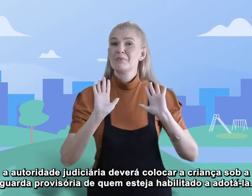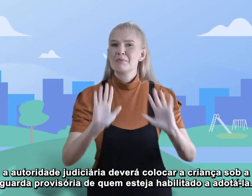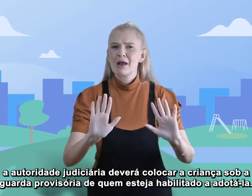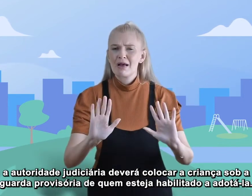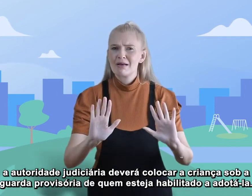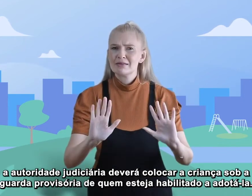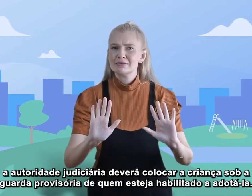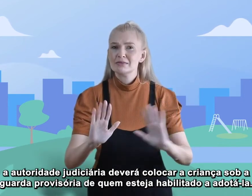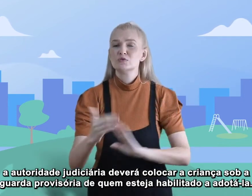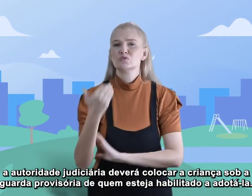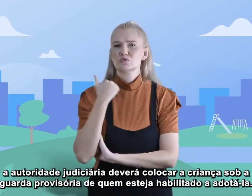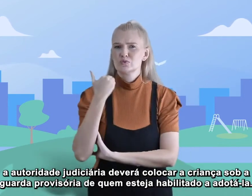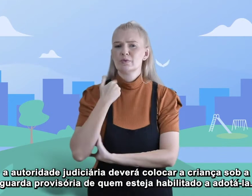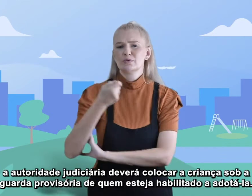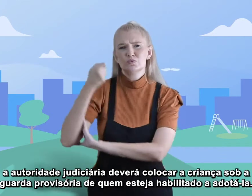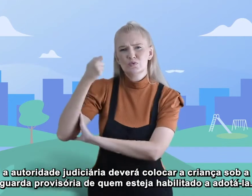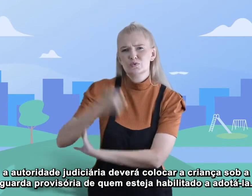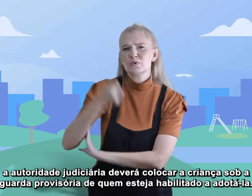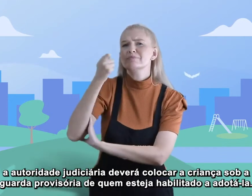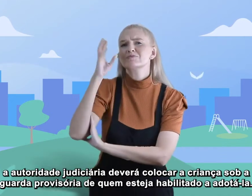esteja habilitado a adotá-la.